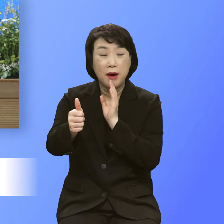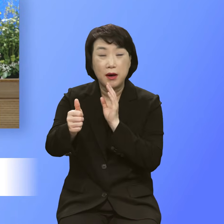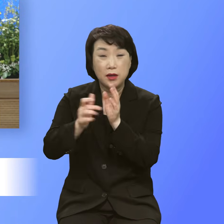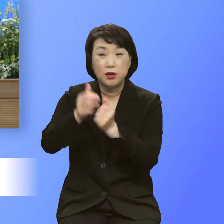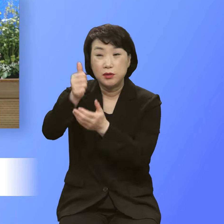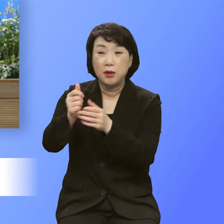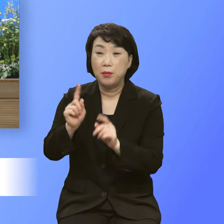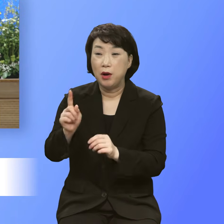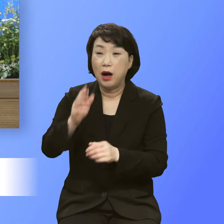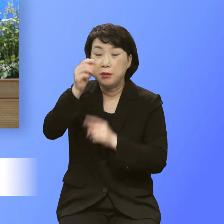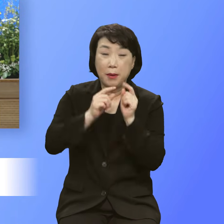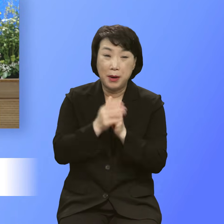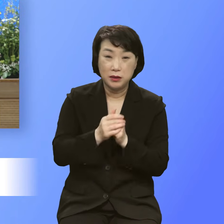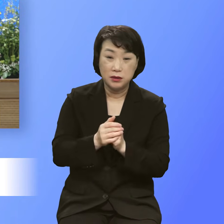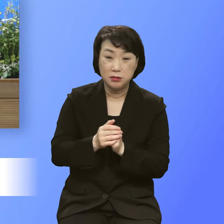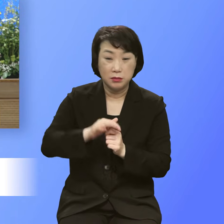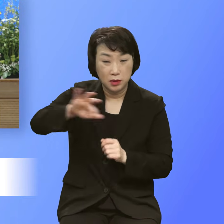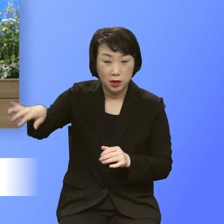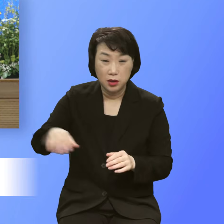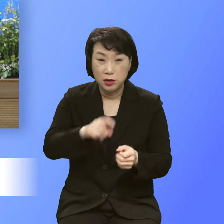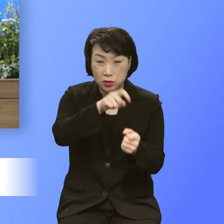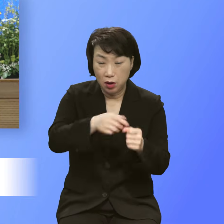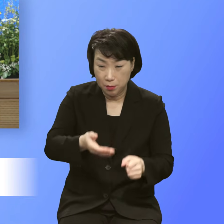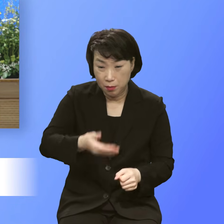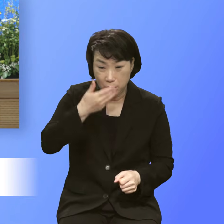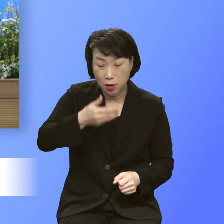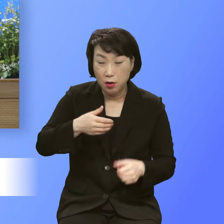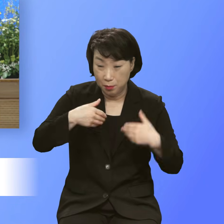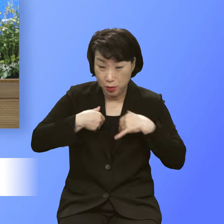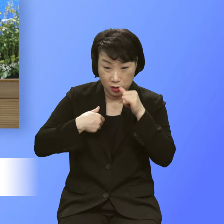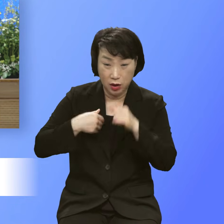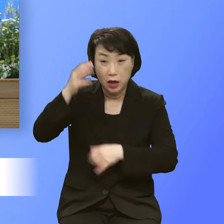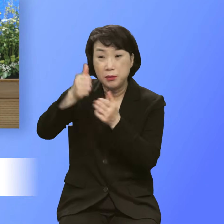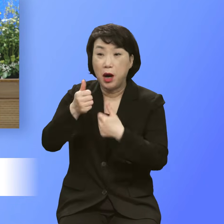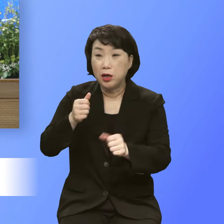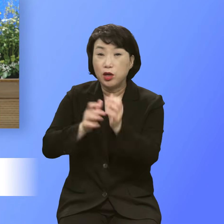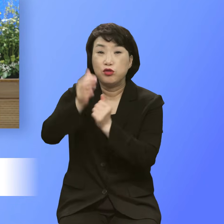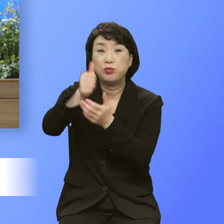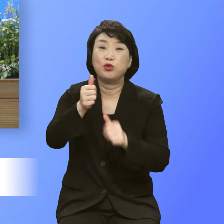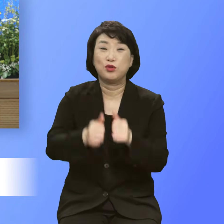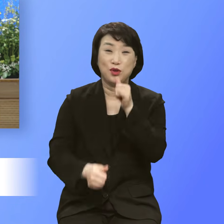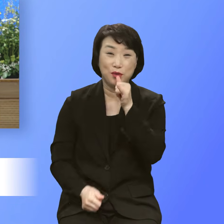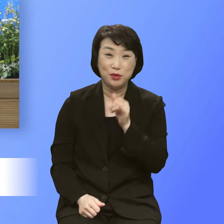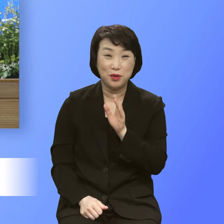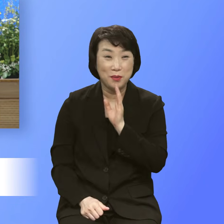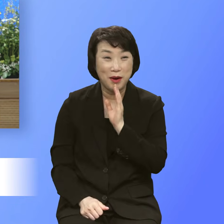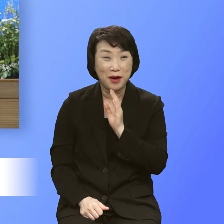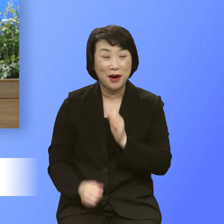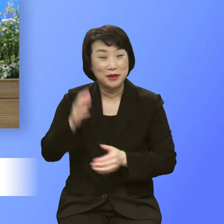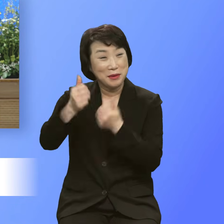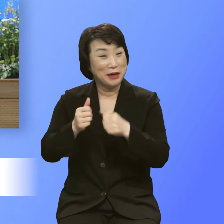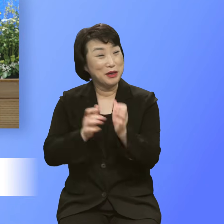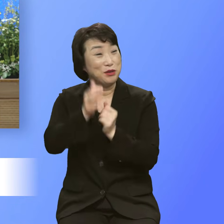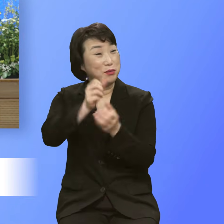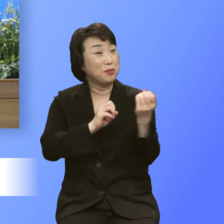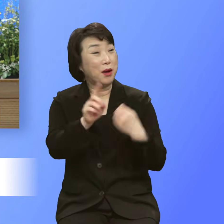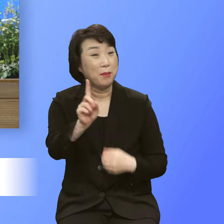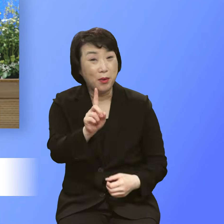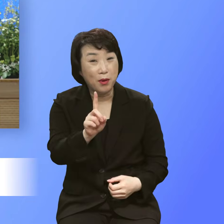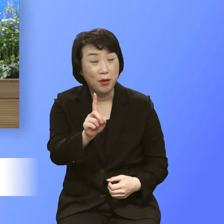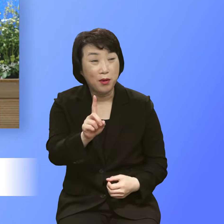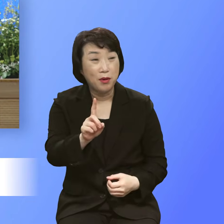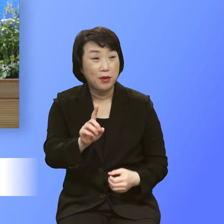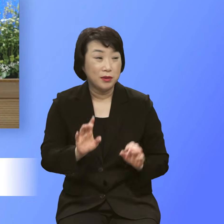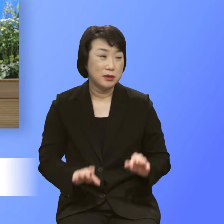하나님 말씀보다 떡을 우선하라고. 하나님의 아들에게도 시험했어. 하나님의 아들이 뭐라고